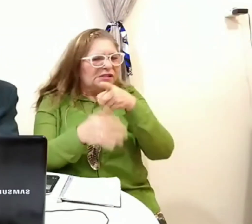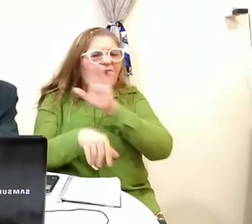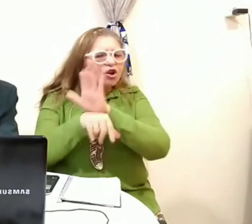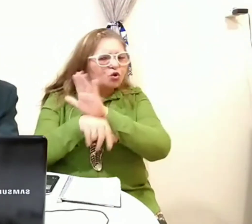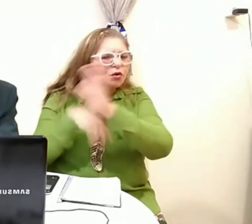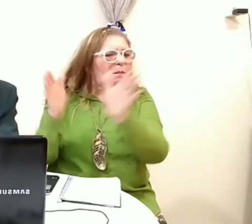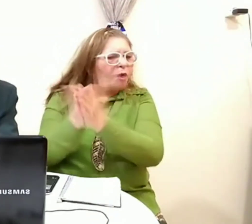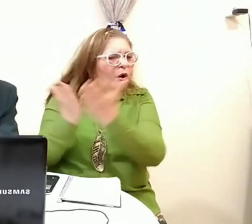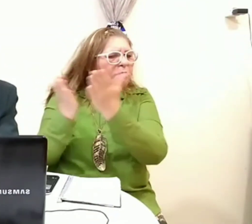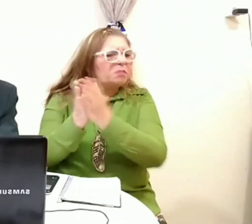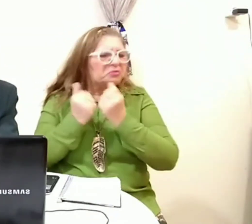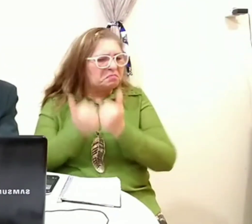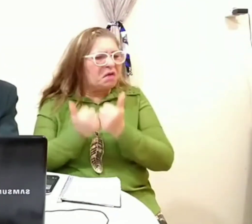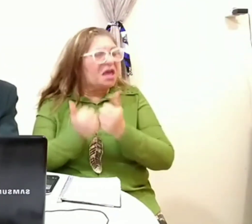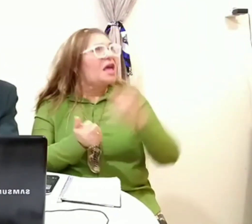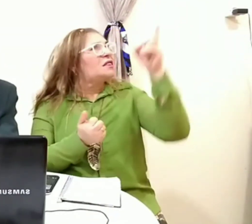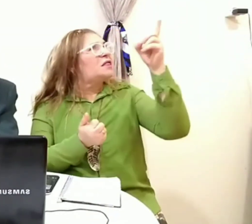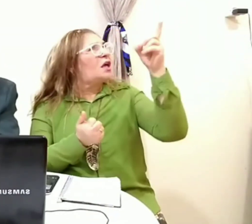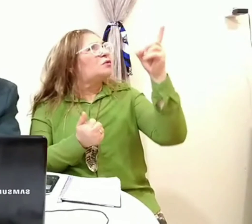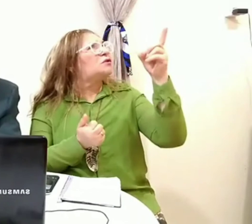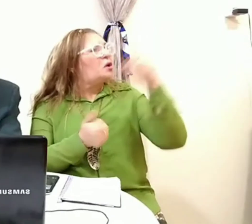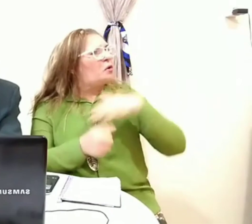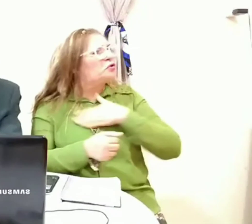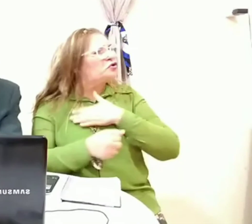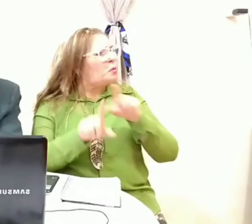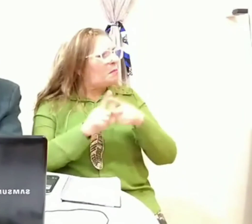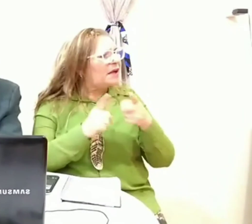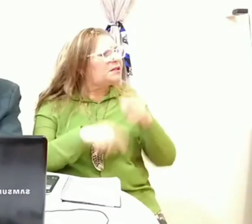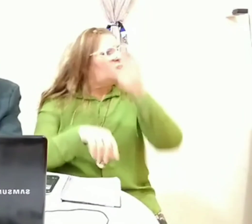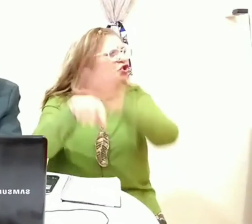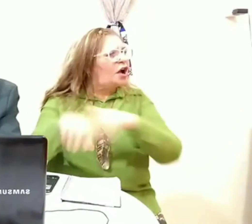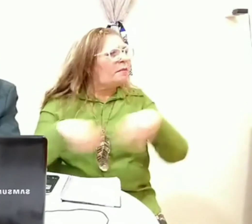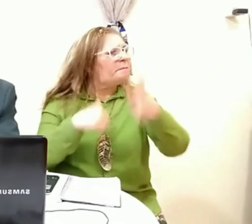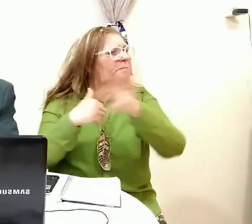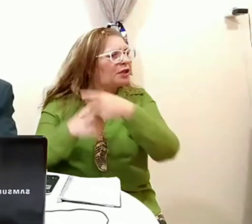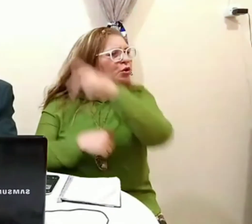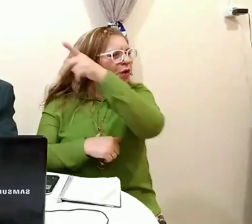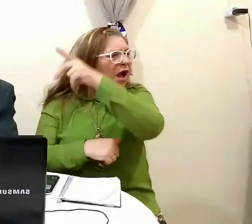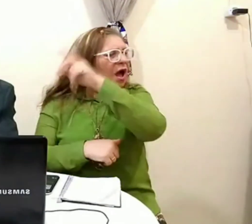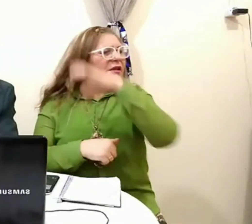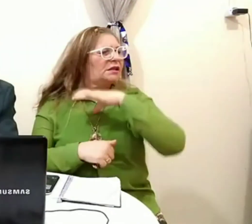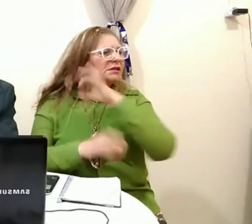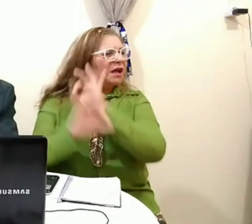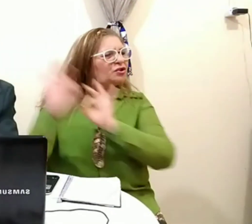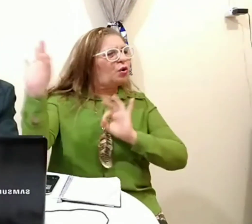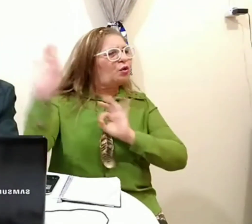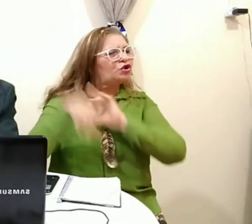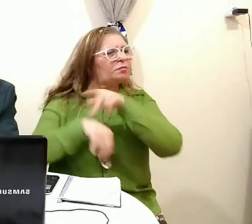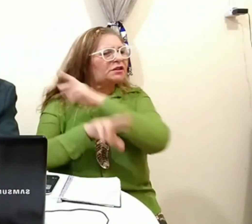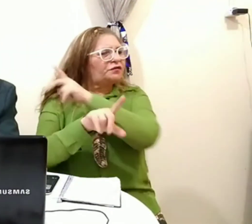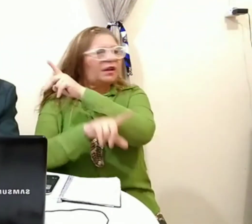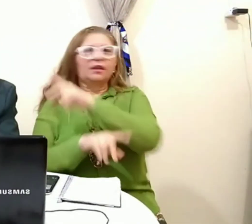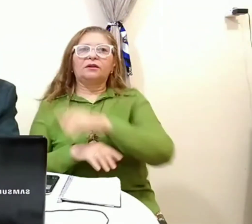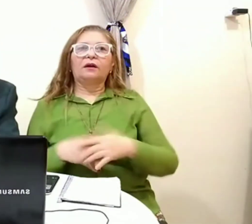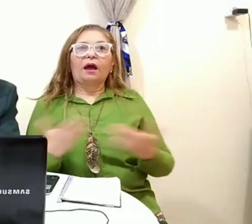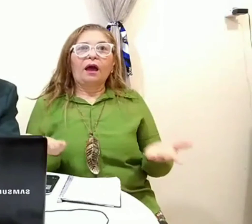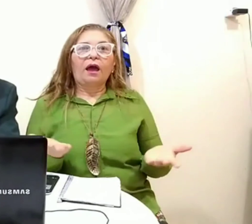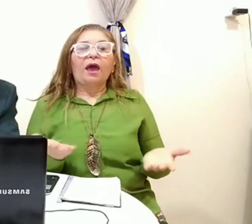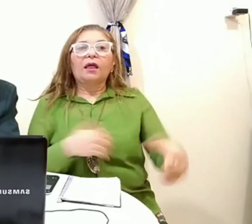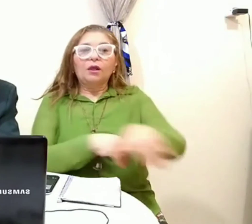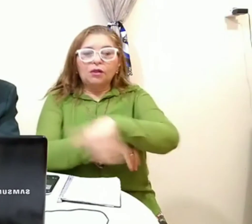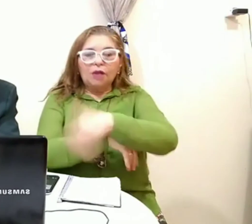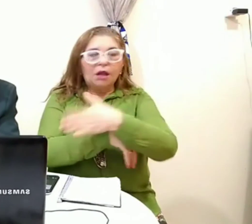de Deus. Manda, pois, alguém a Jope chamar Simão por sobrenome Pedro. E deu o